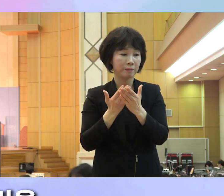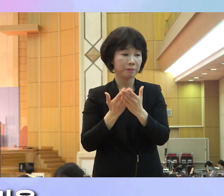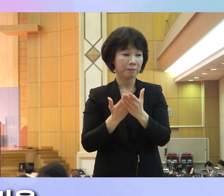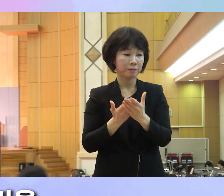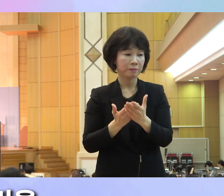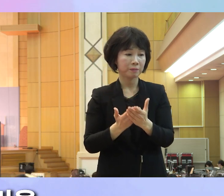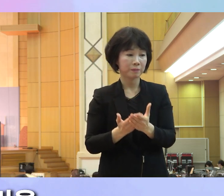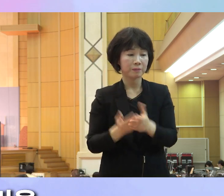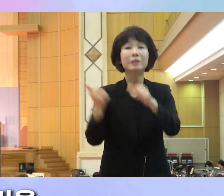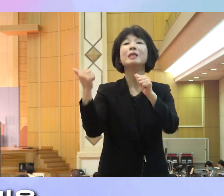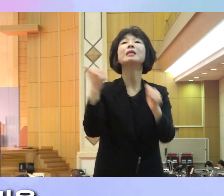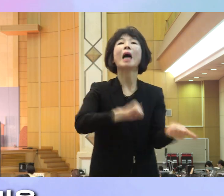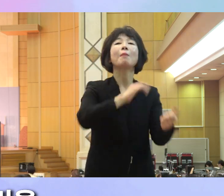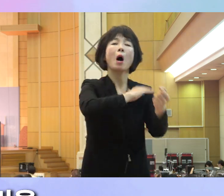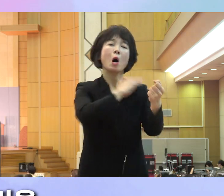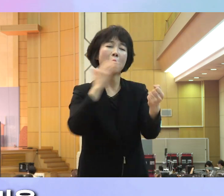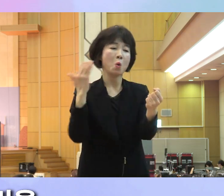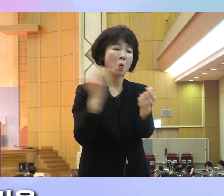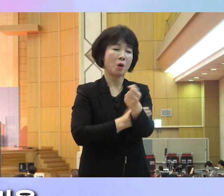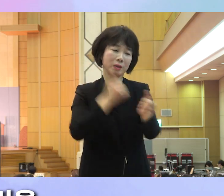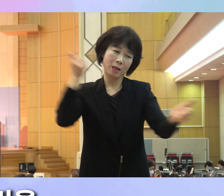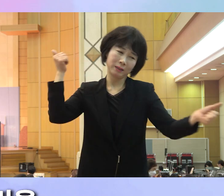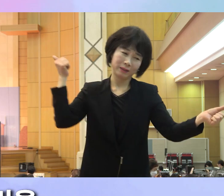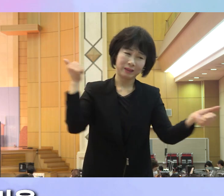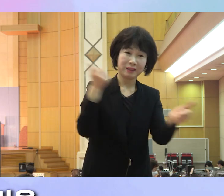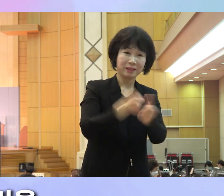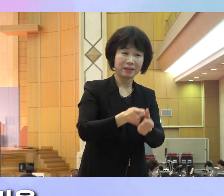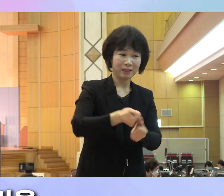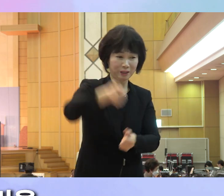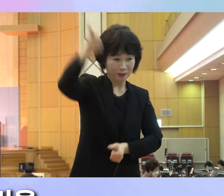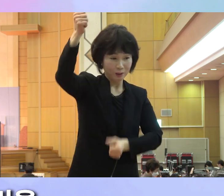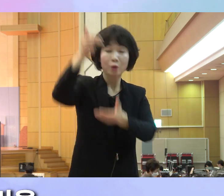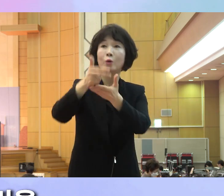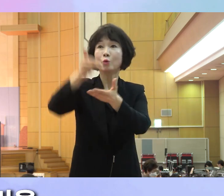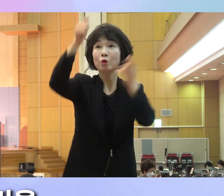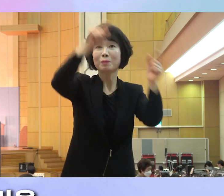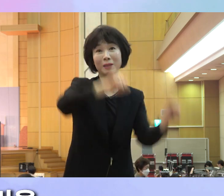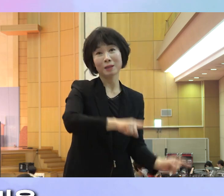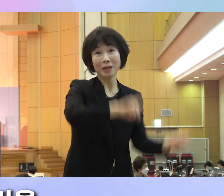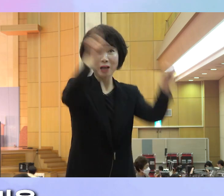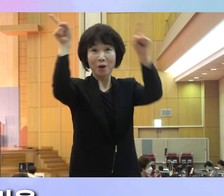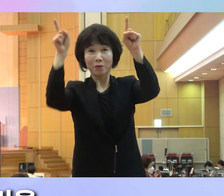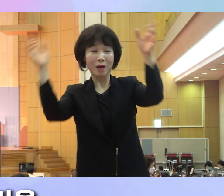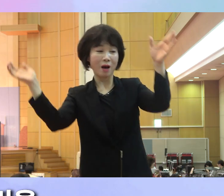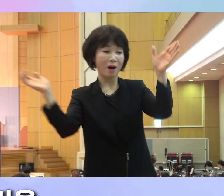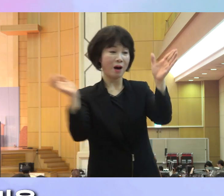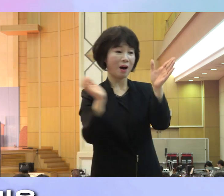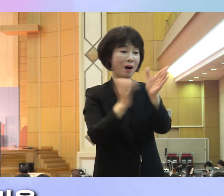사셨다